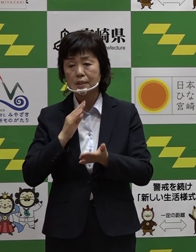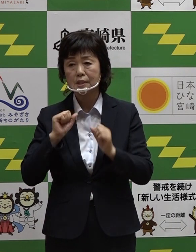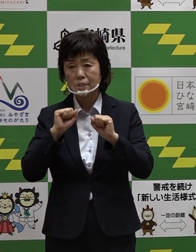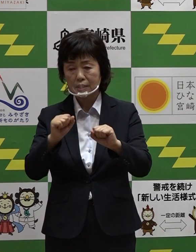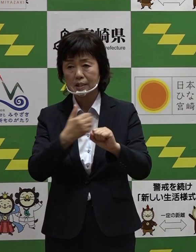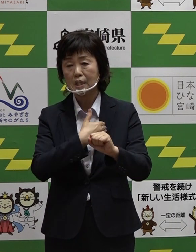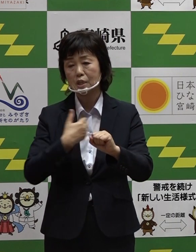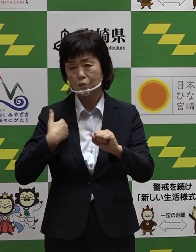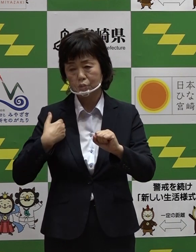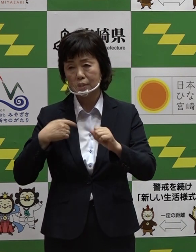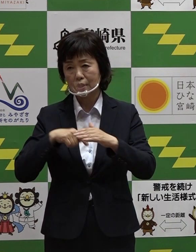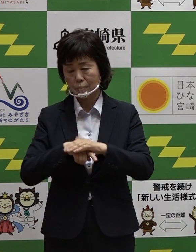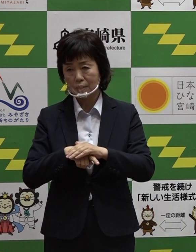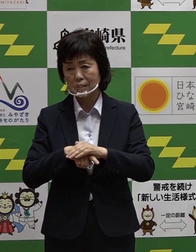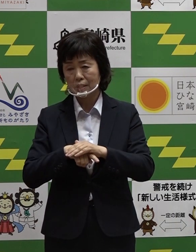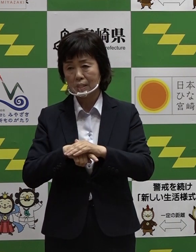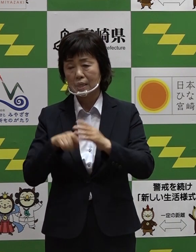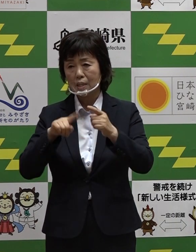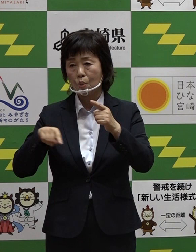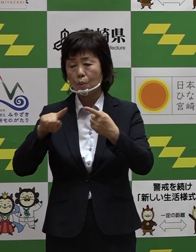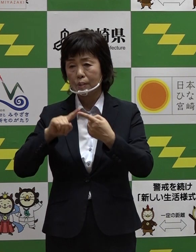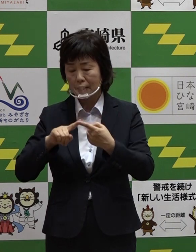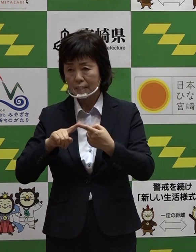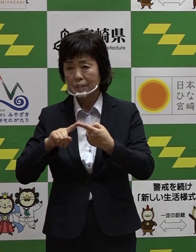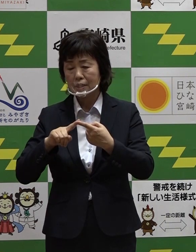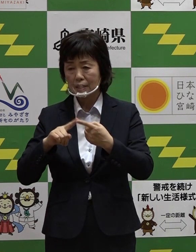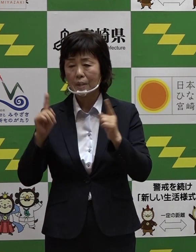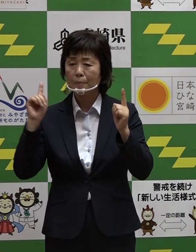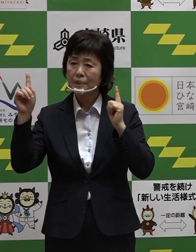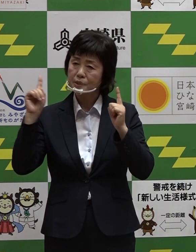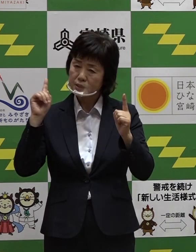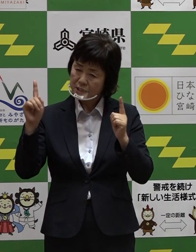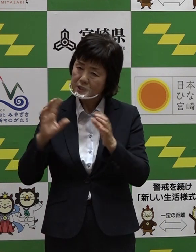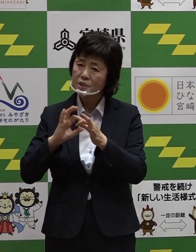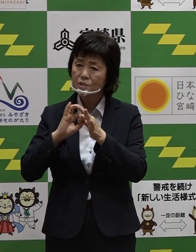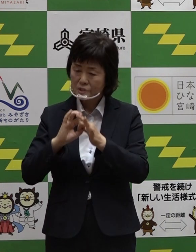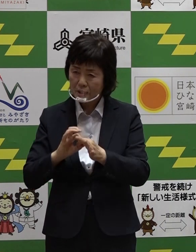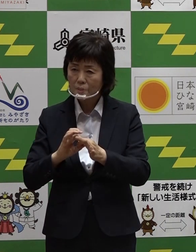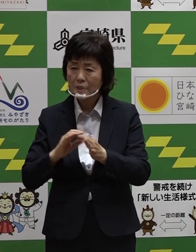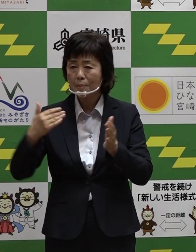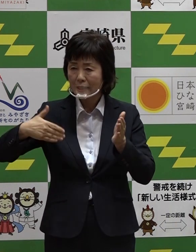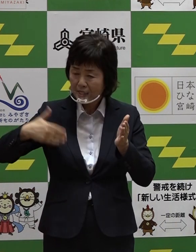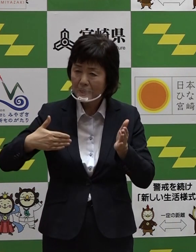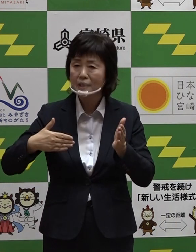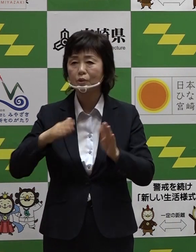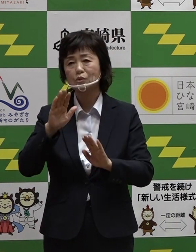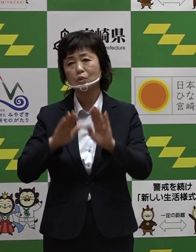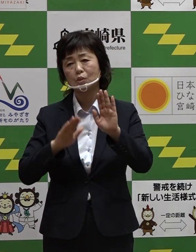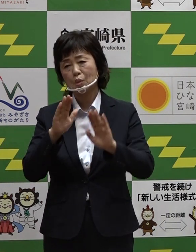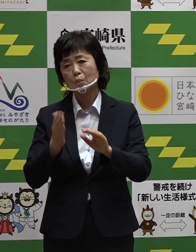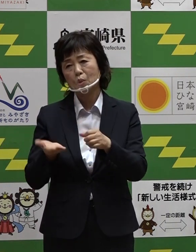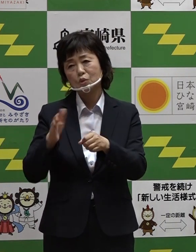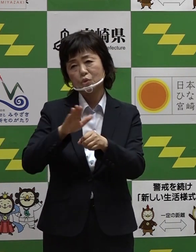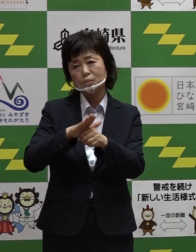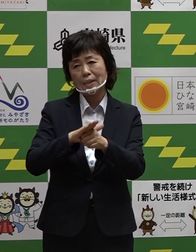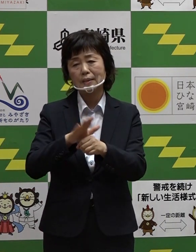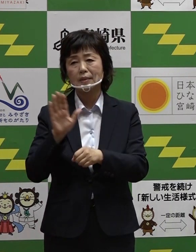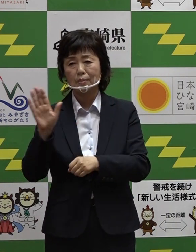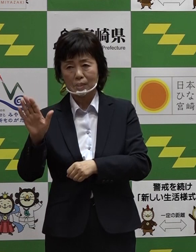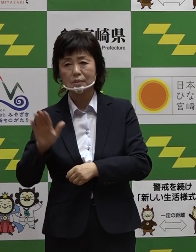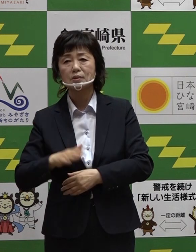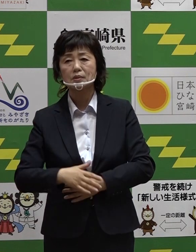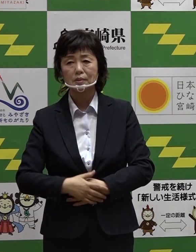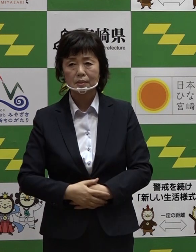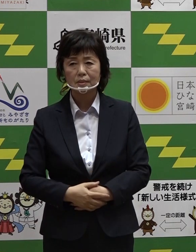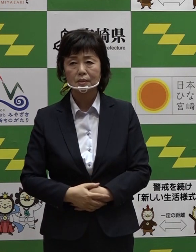と。だから全国的とか広域的とかそういった祭りについてはまだ実施不可ですよという意味合いのものを捉えていただきたいと思います。 生物圏で日頃から顔の見える